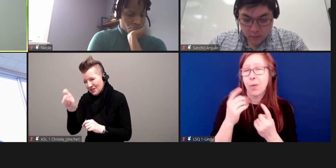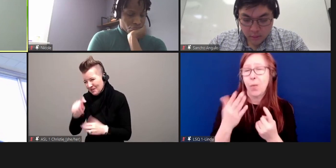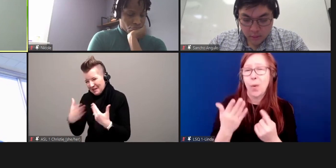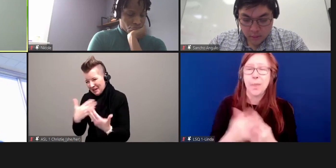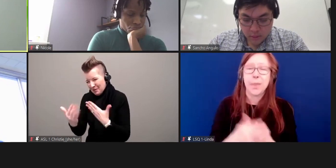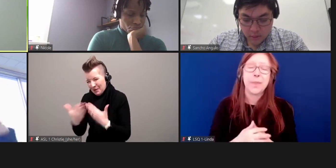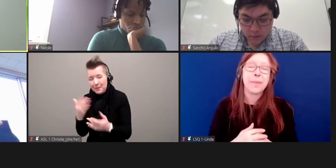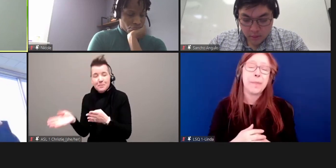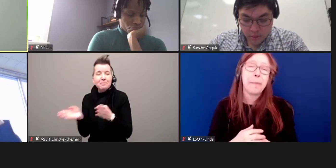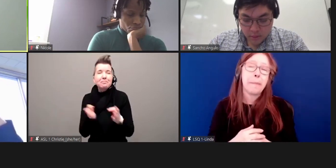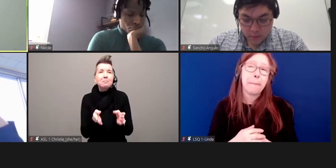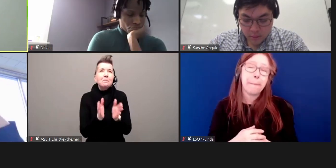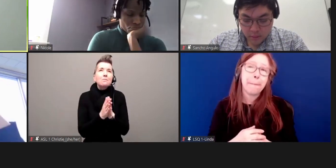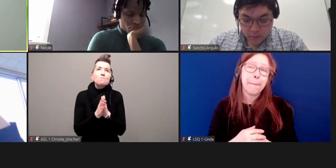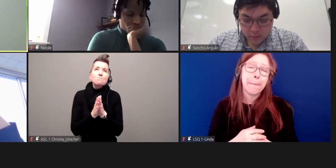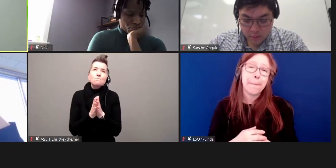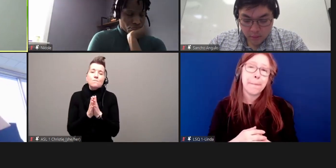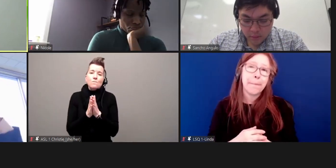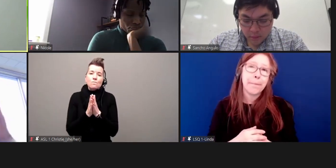Pour moi,